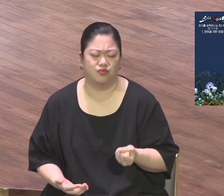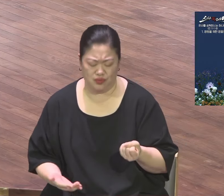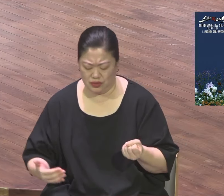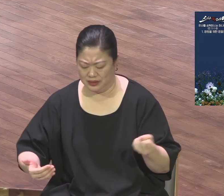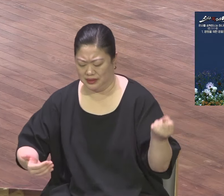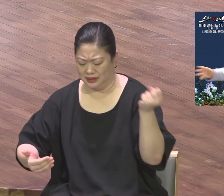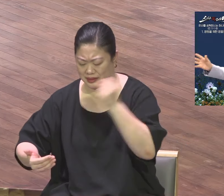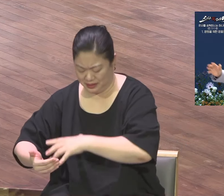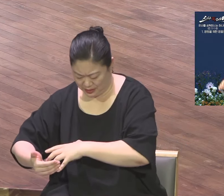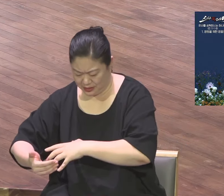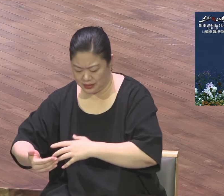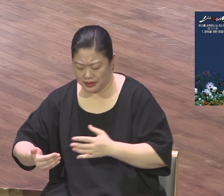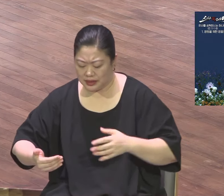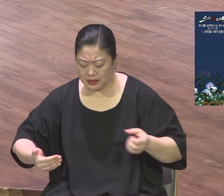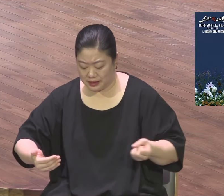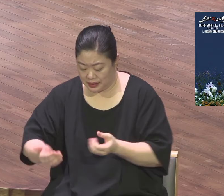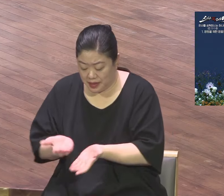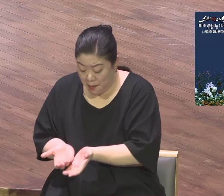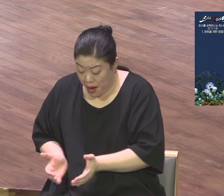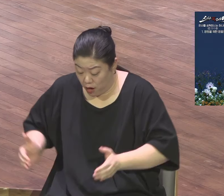담아서 흐르는 물에 던져라.